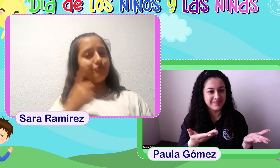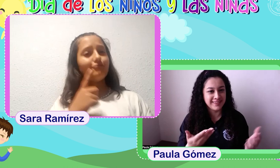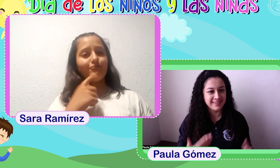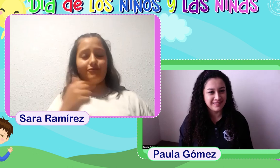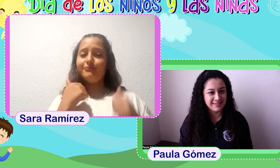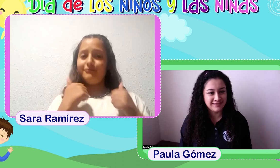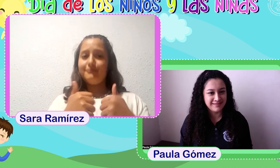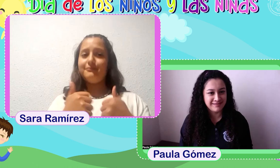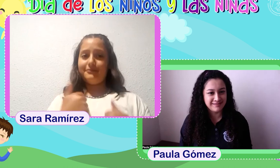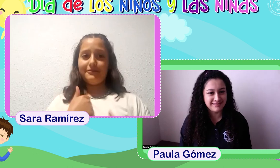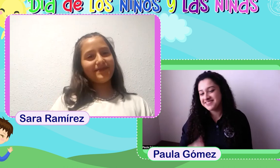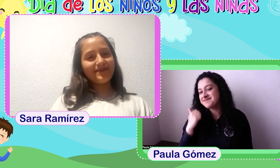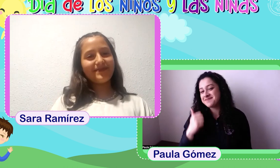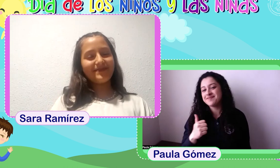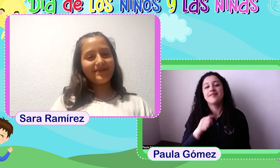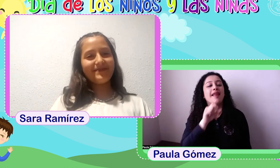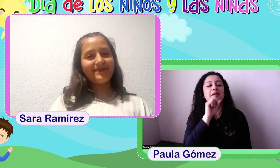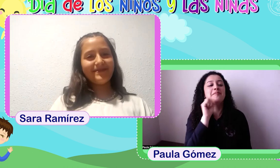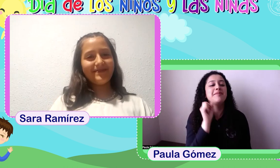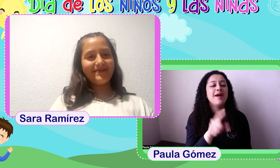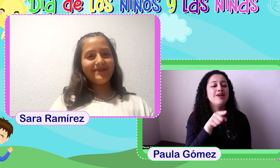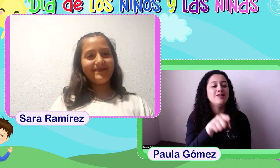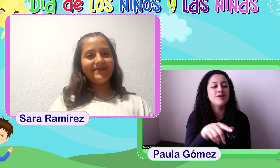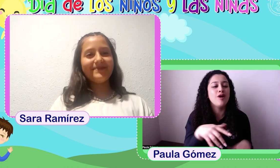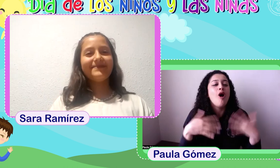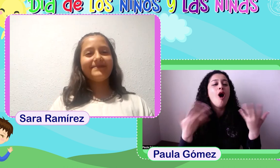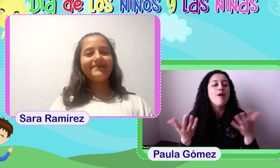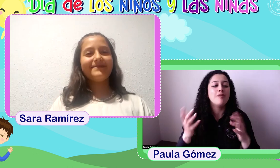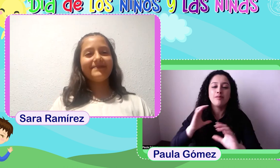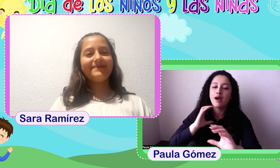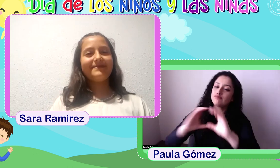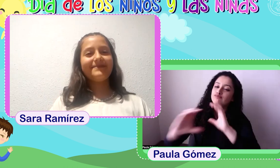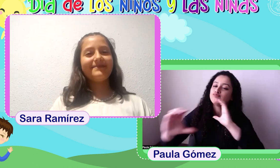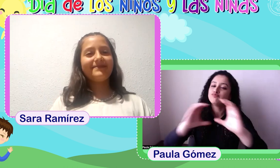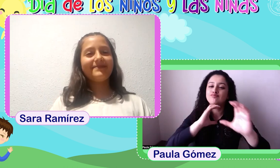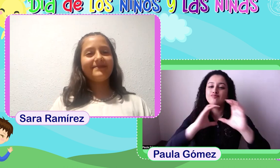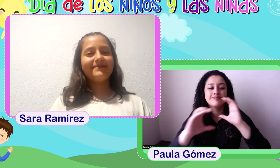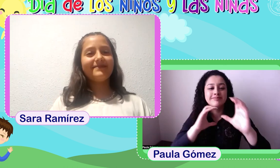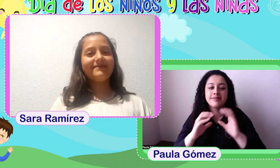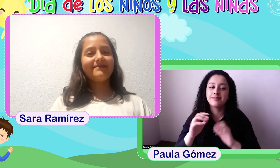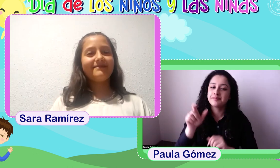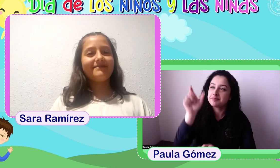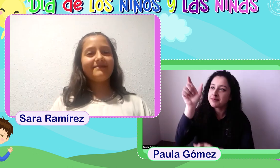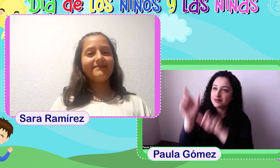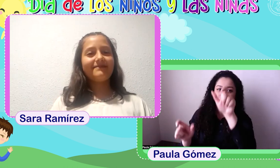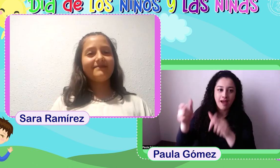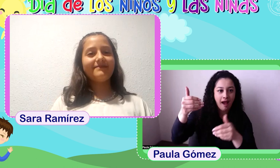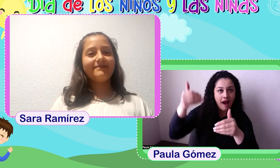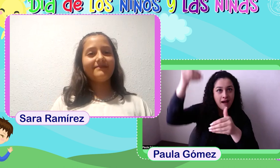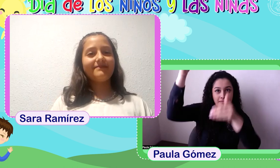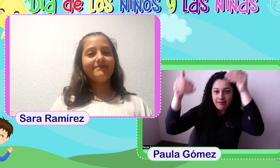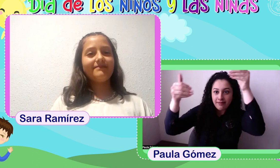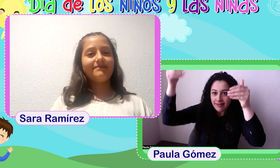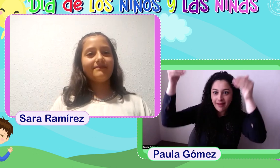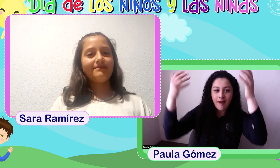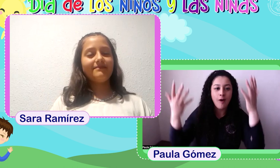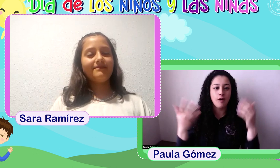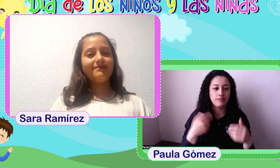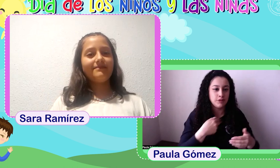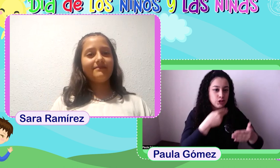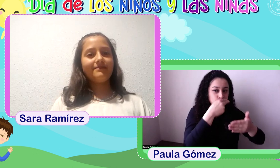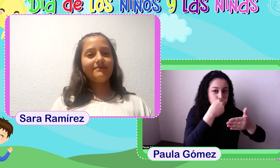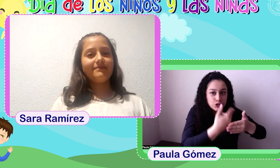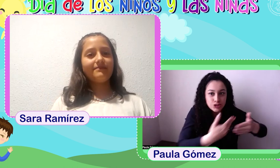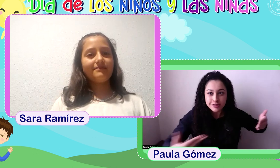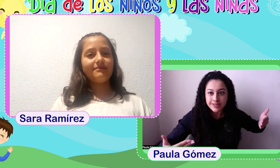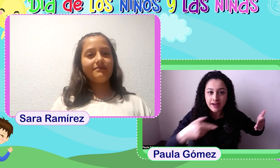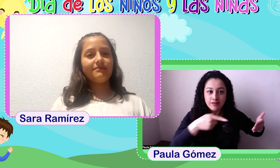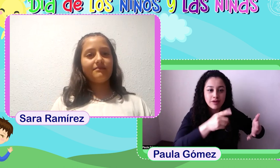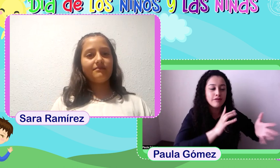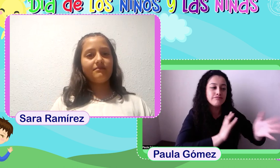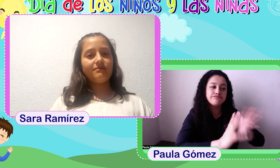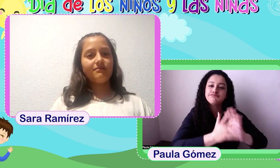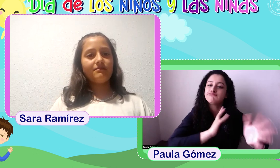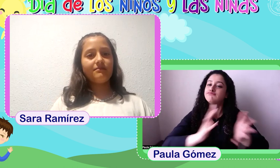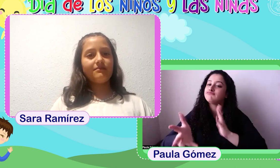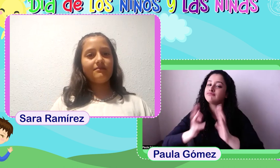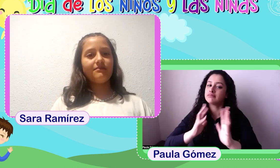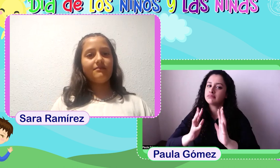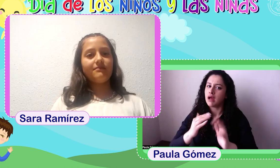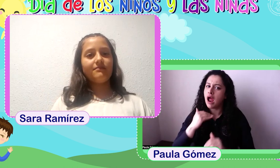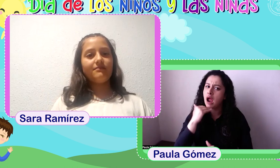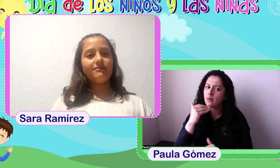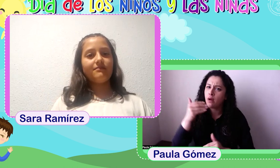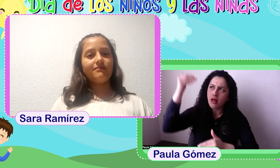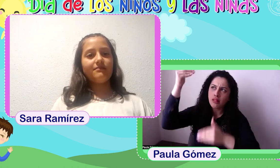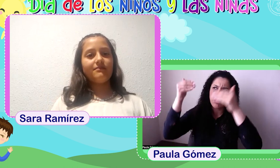bien? Está muy bien. ¿Tú te comunicas con los niños y adultos sordos en lengua de señas